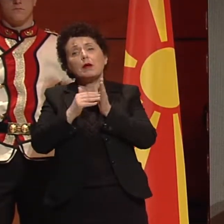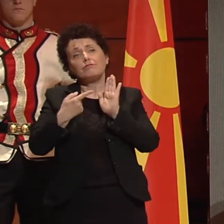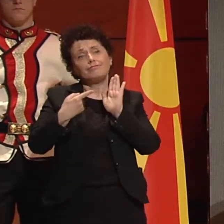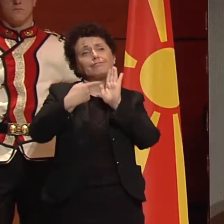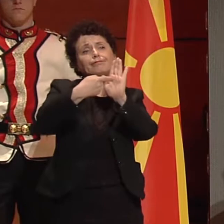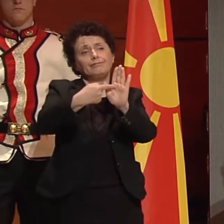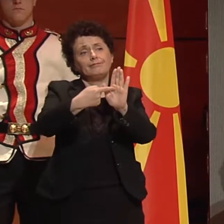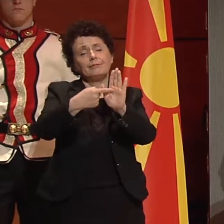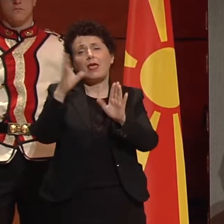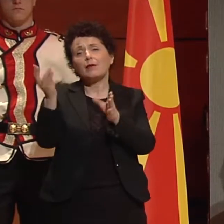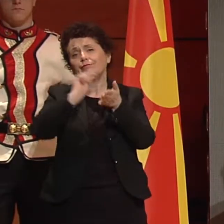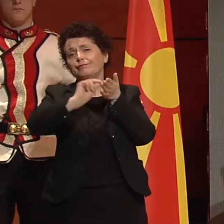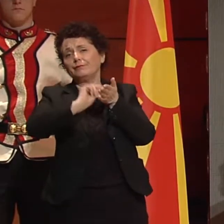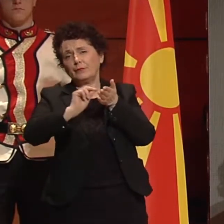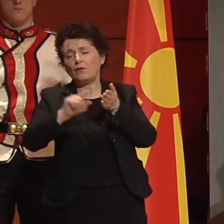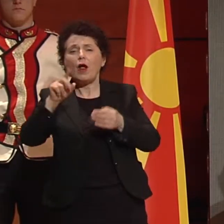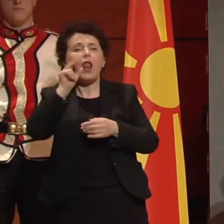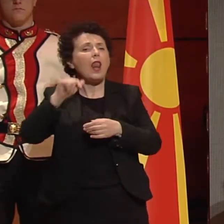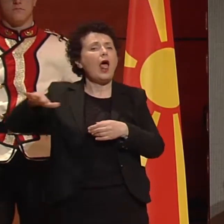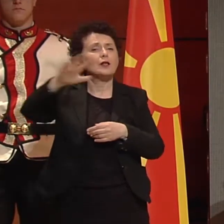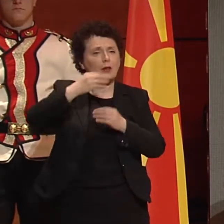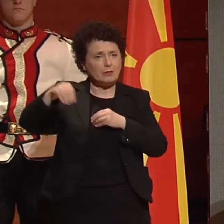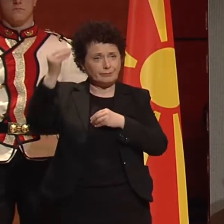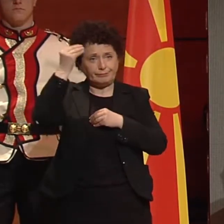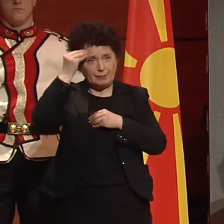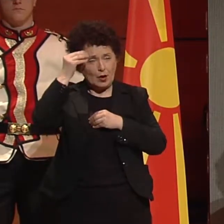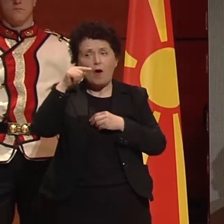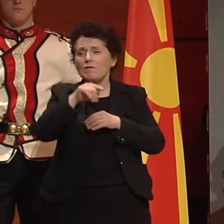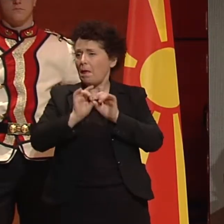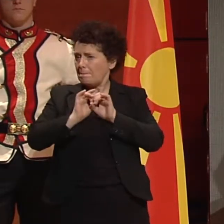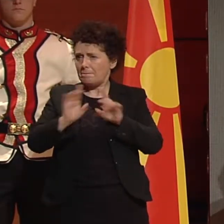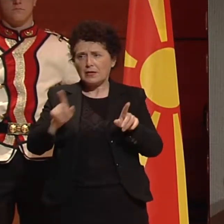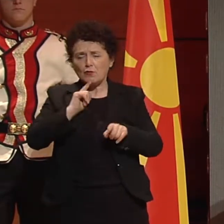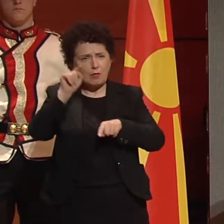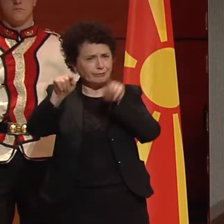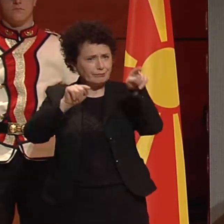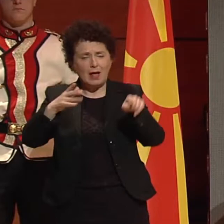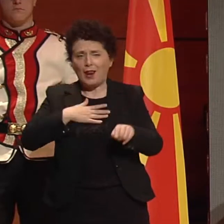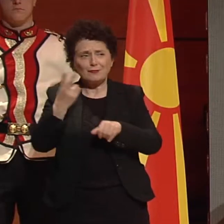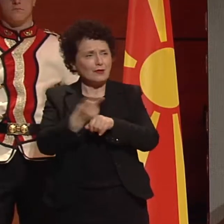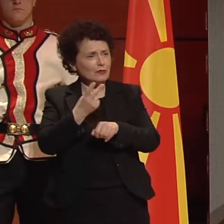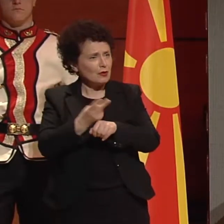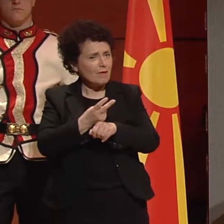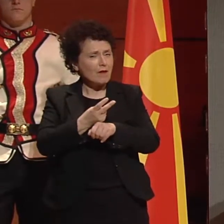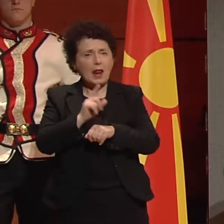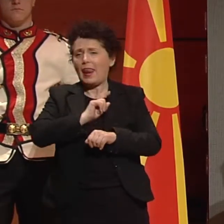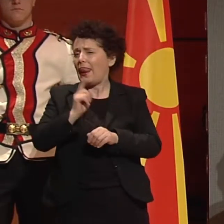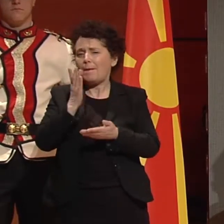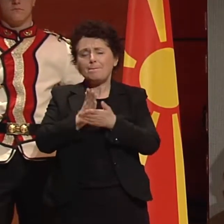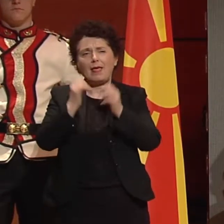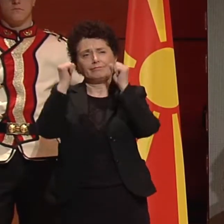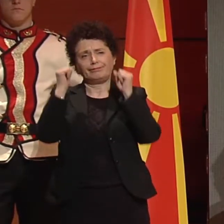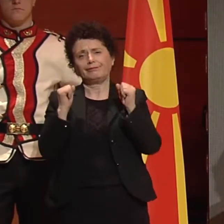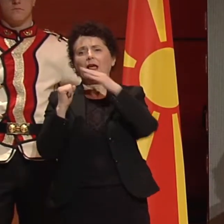истакнуваме и впишуваме во националната меморија, оние без кои нашата државност не би имала темели